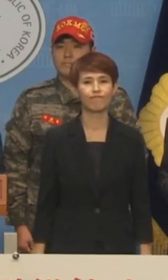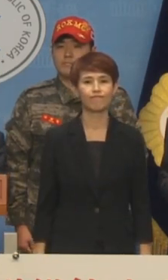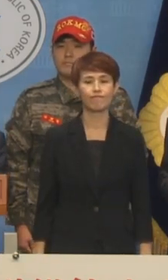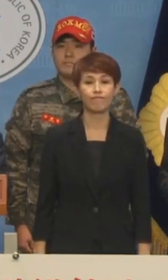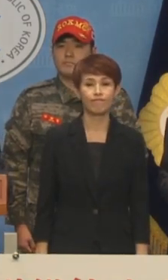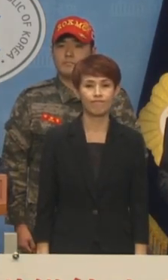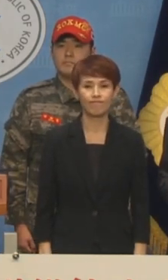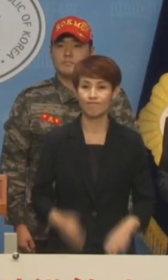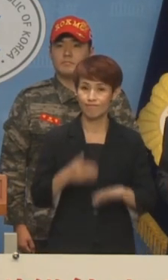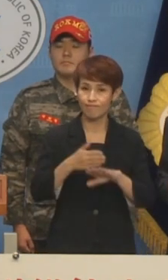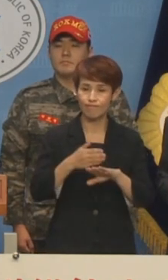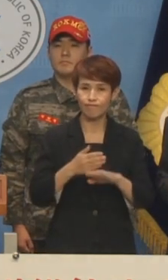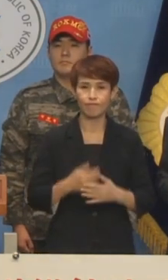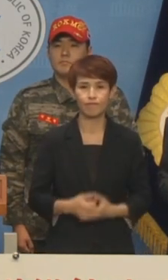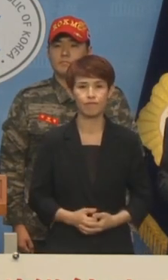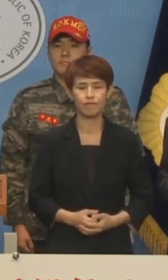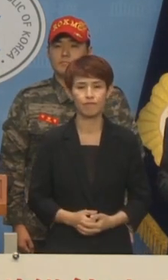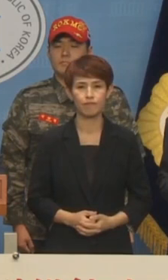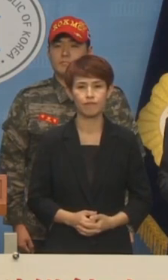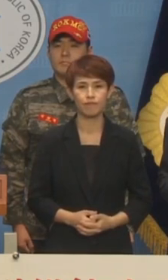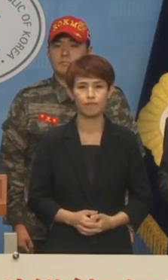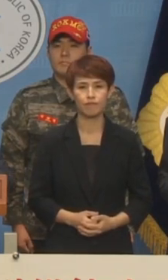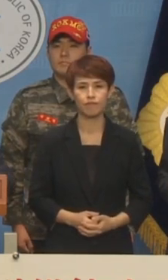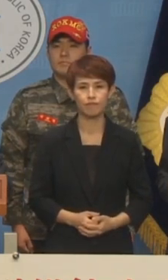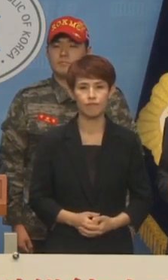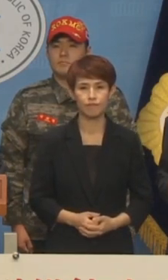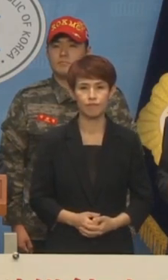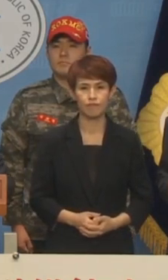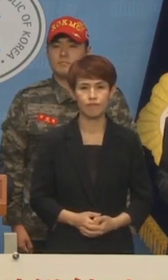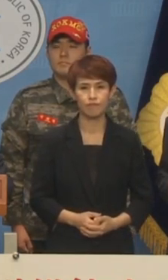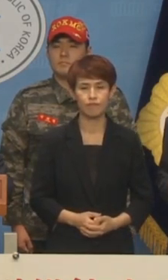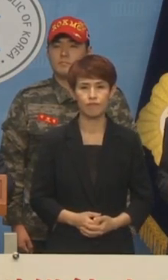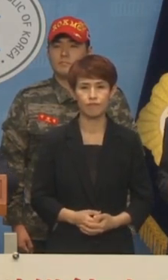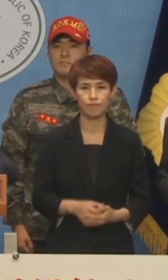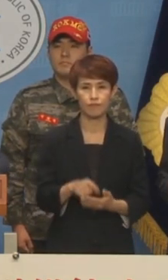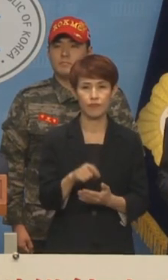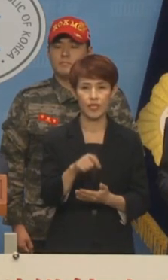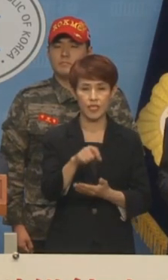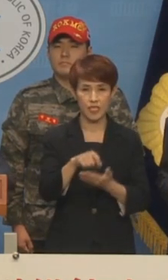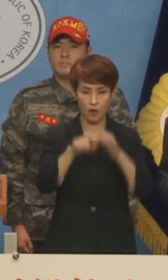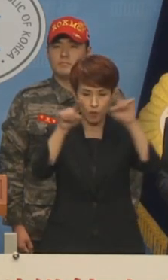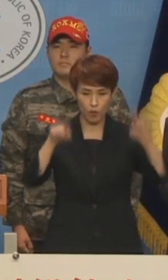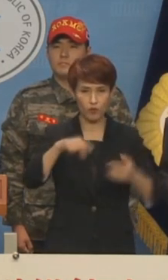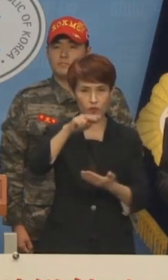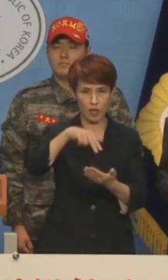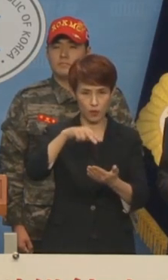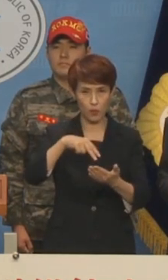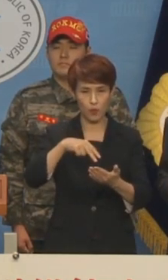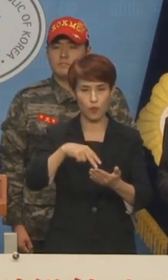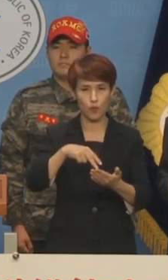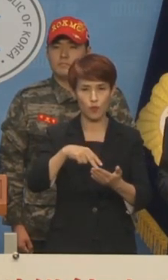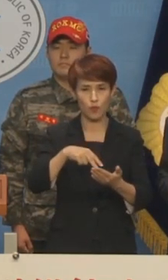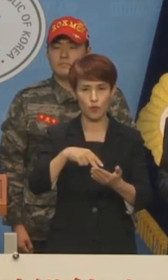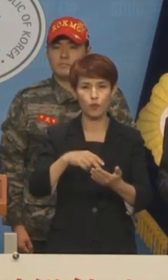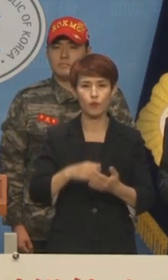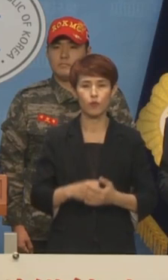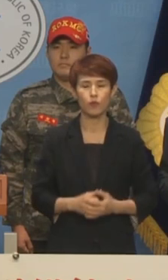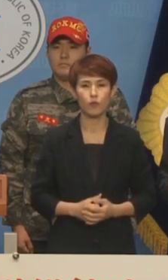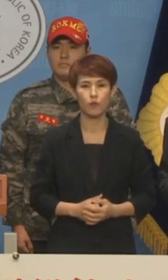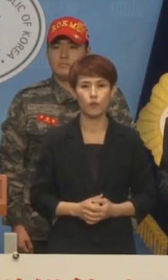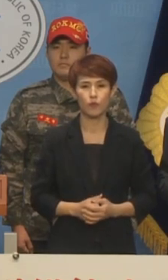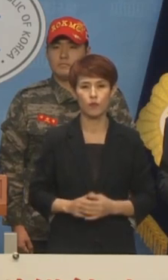네, 감사합니다. 기자회견 순서는 먼저 기자회견 낭독을 공동으로 사생과